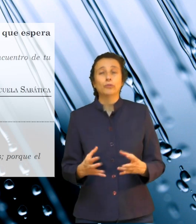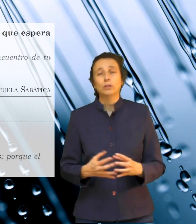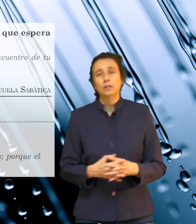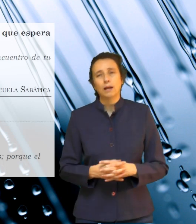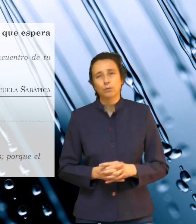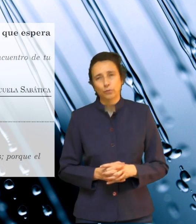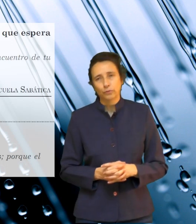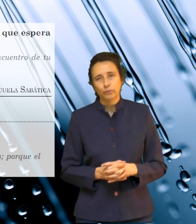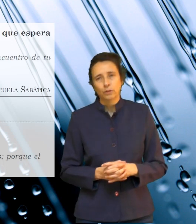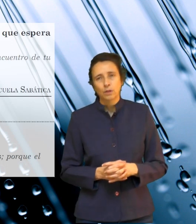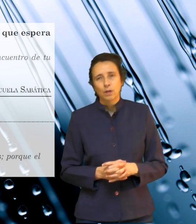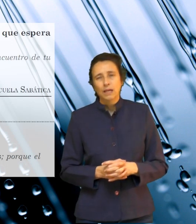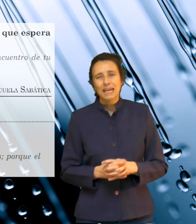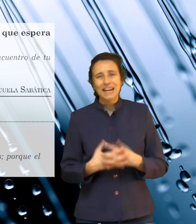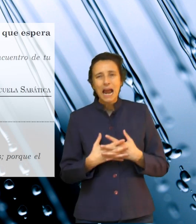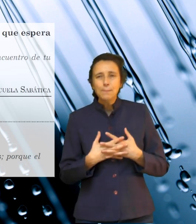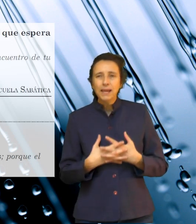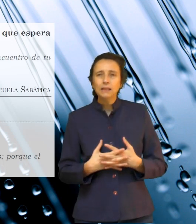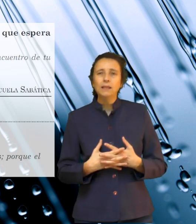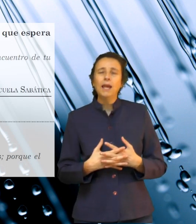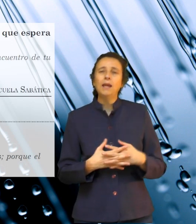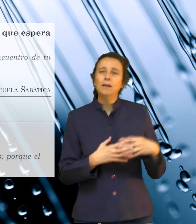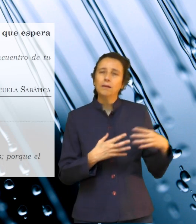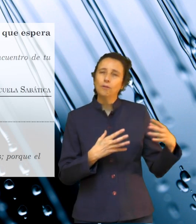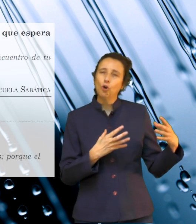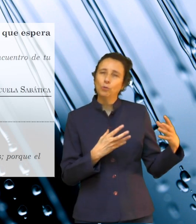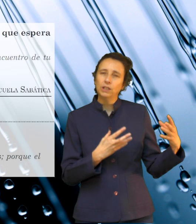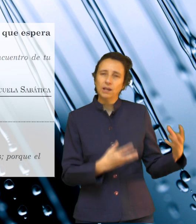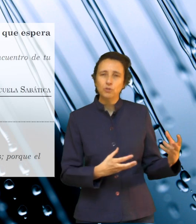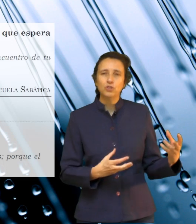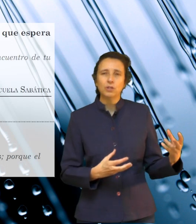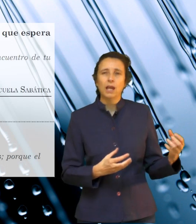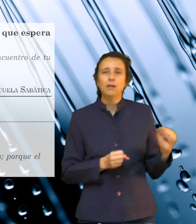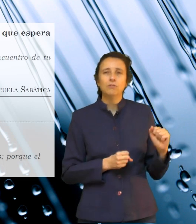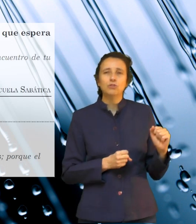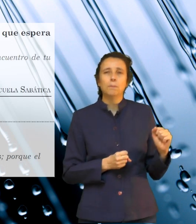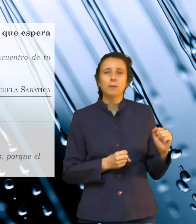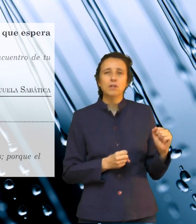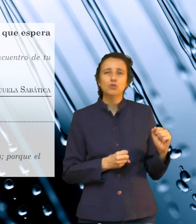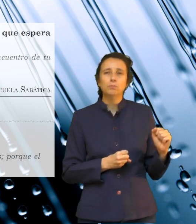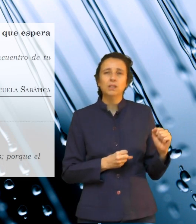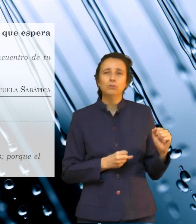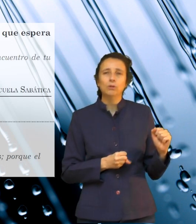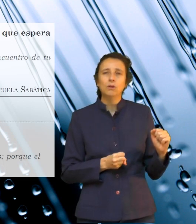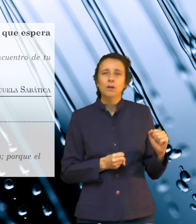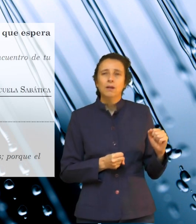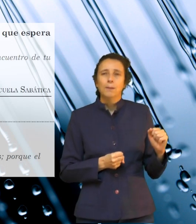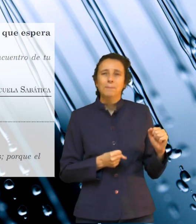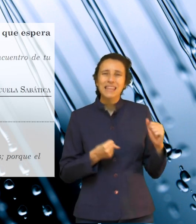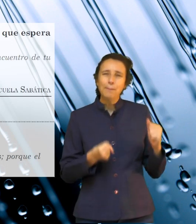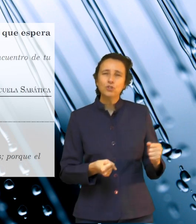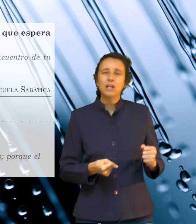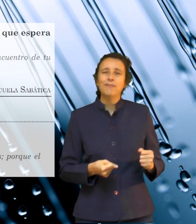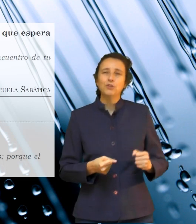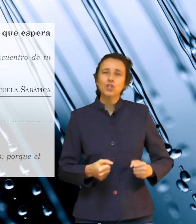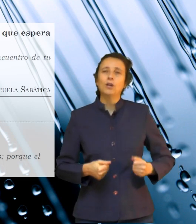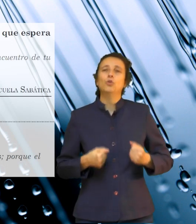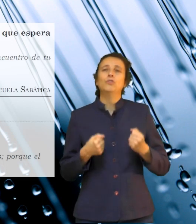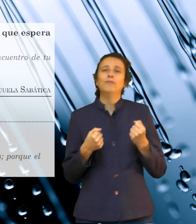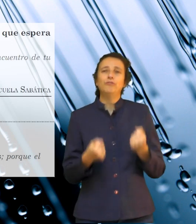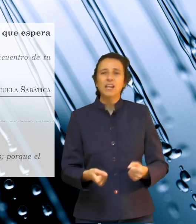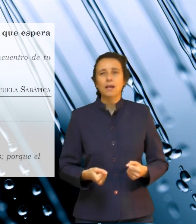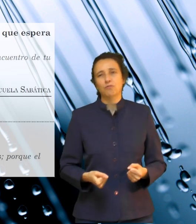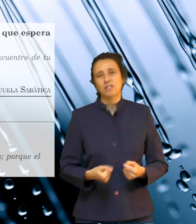la luz de la cruz. Que realmente, como teníamos en nuestro primer subtítulo, pidámosle a